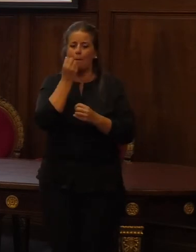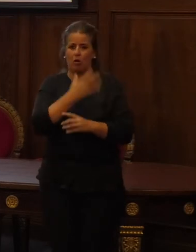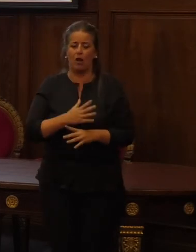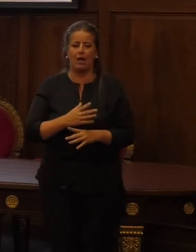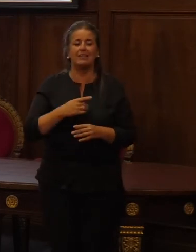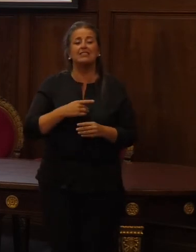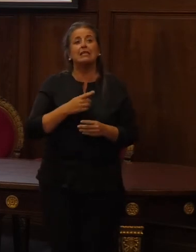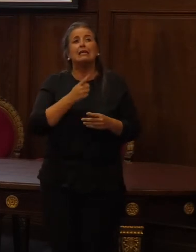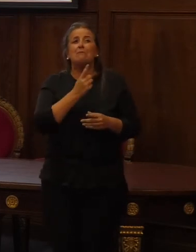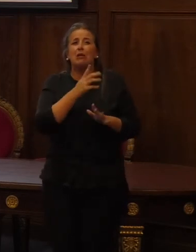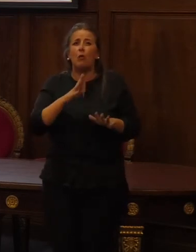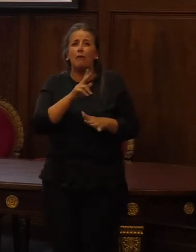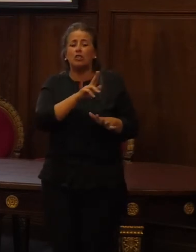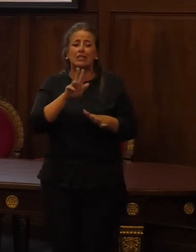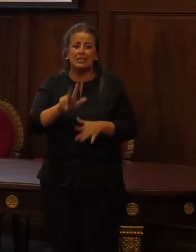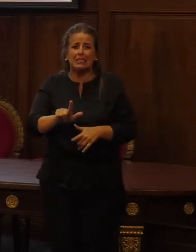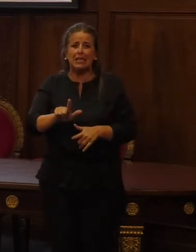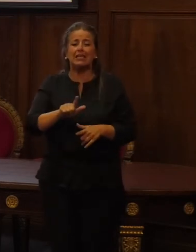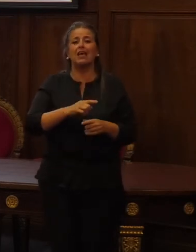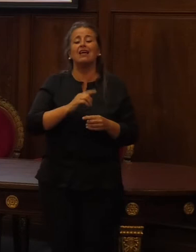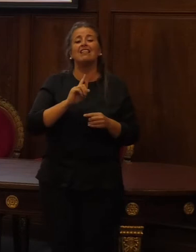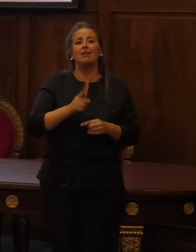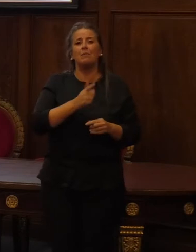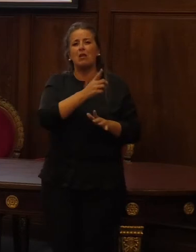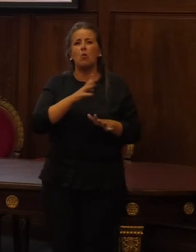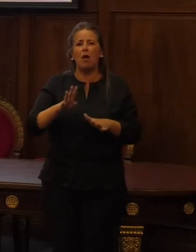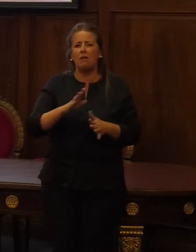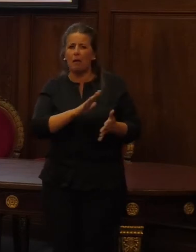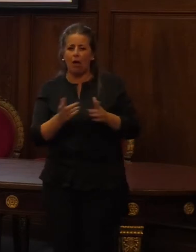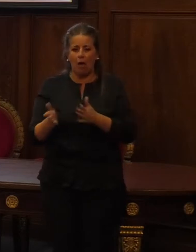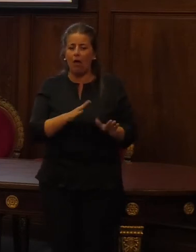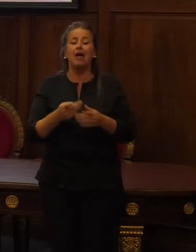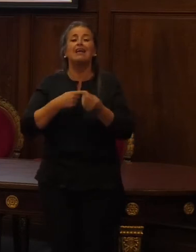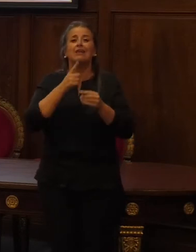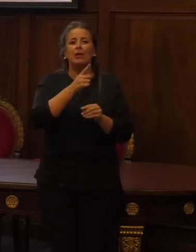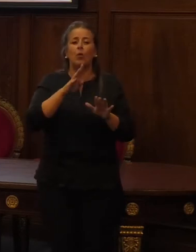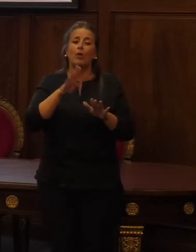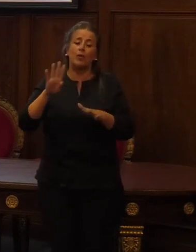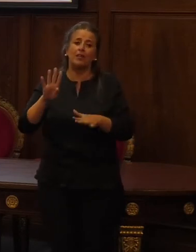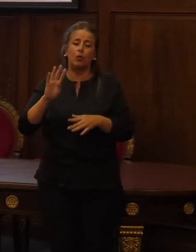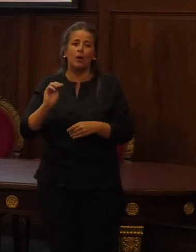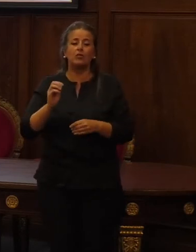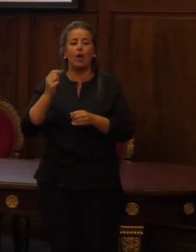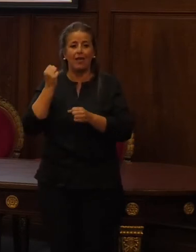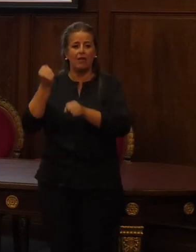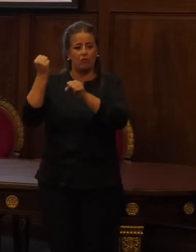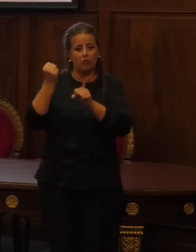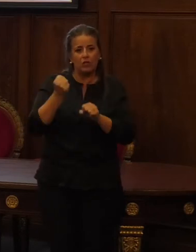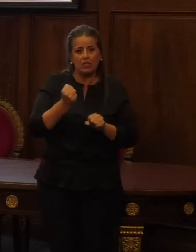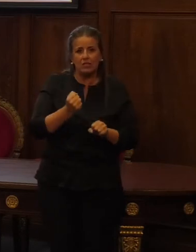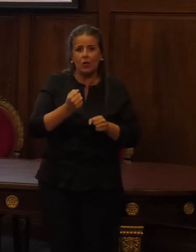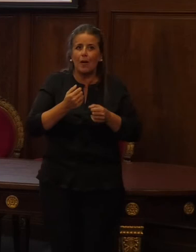entonces entre el 87 y el 94 que se producirá la creación de la Facultad de